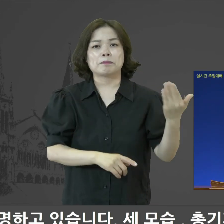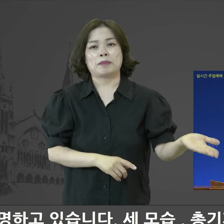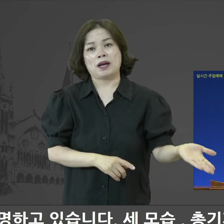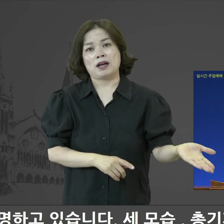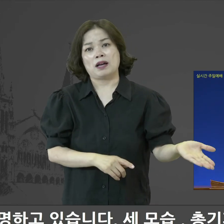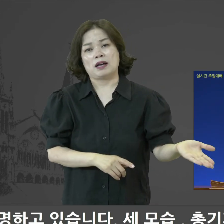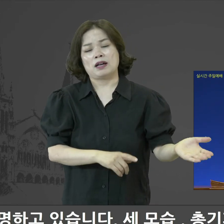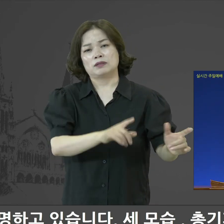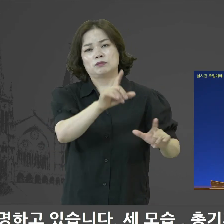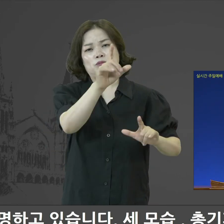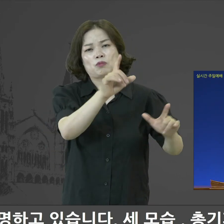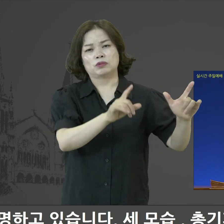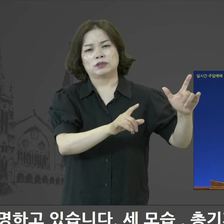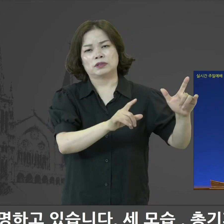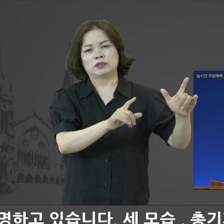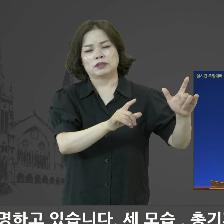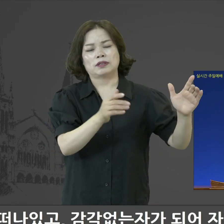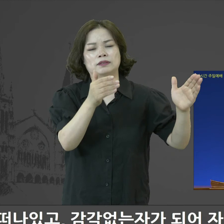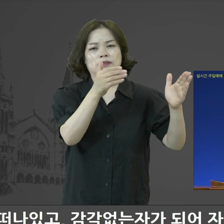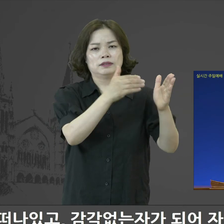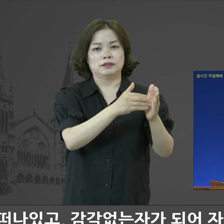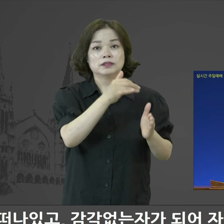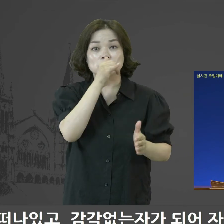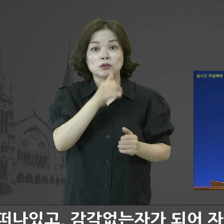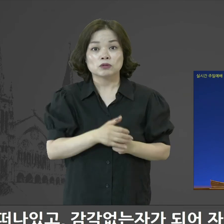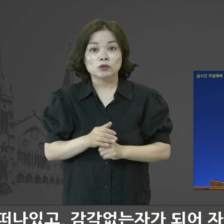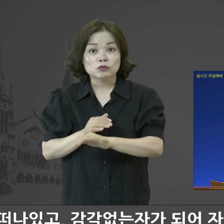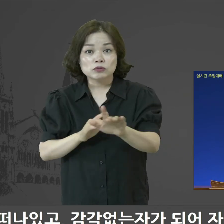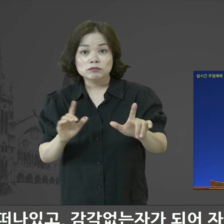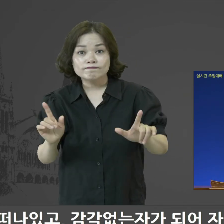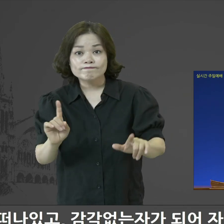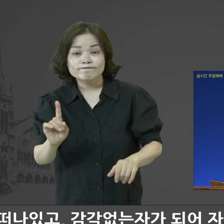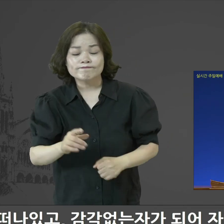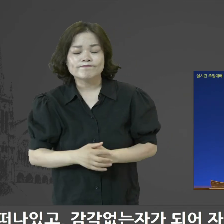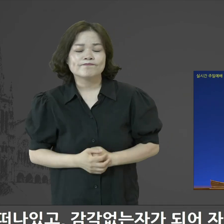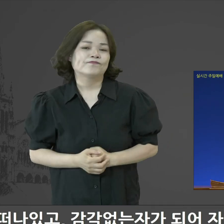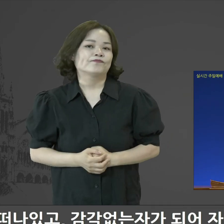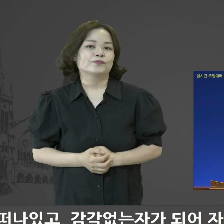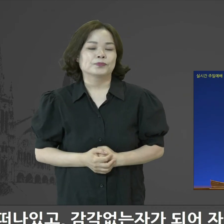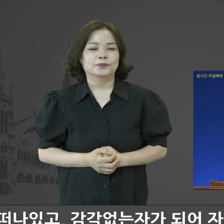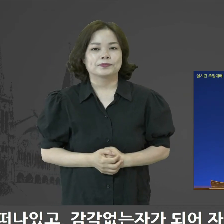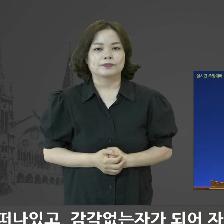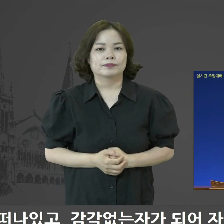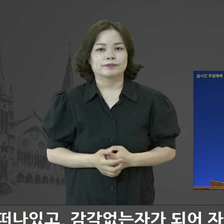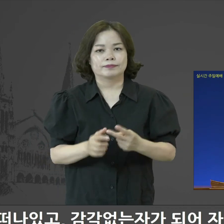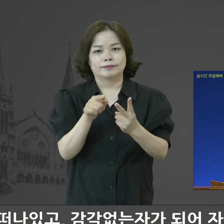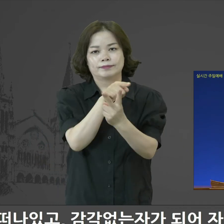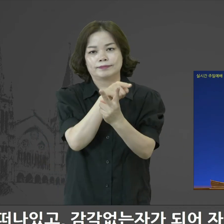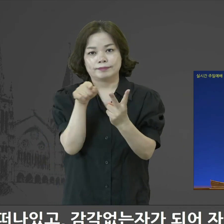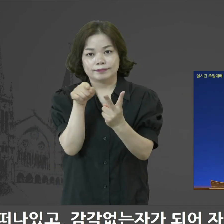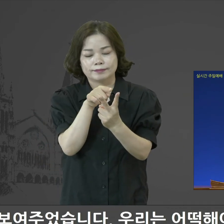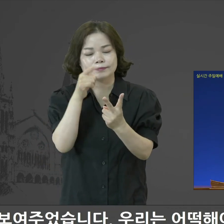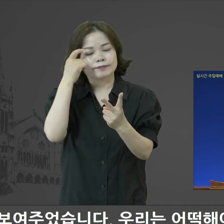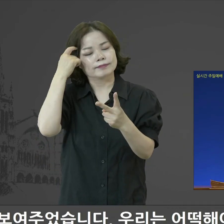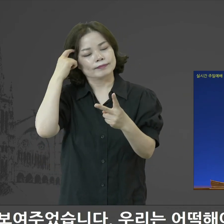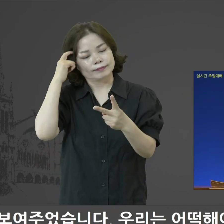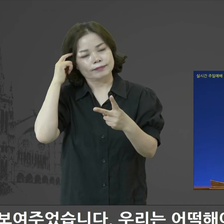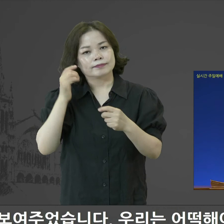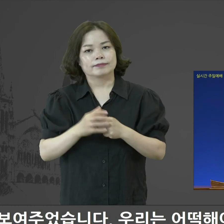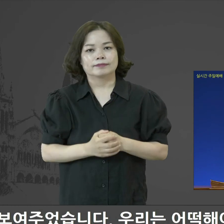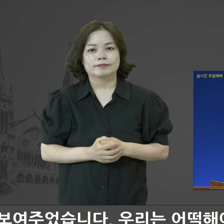여기까지의 모습을 보여주었습니다. 우리는 이제 어떻게 해야 될까요? 두 가지로 생각해